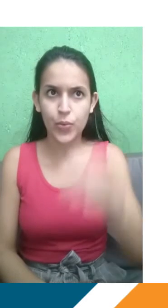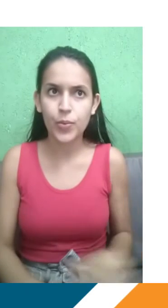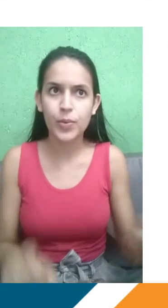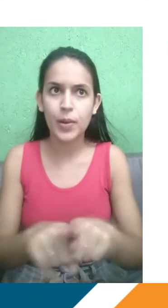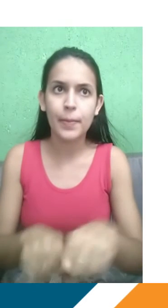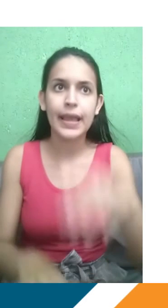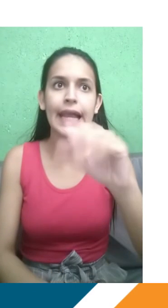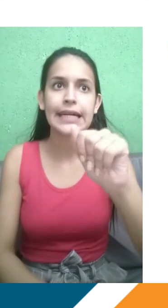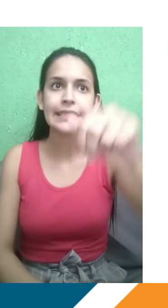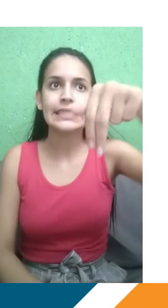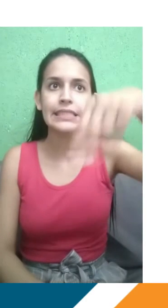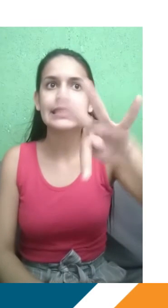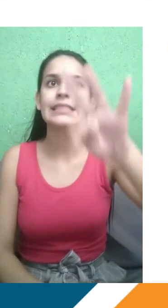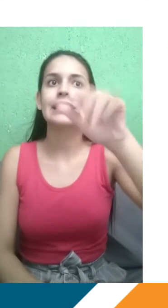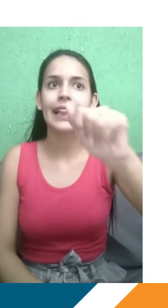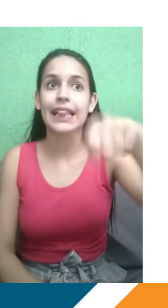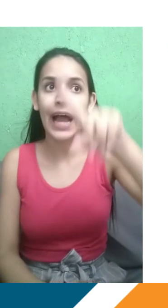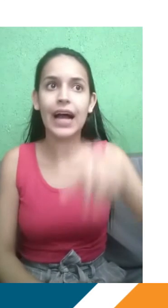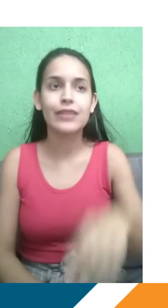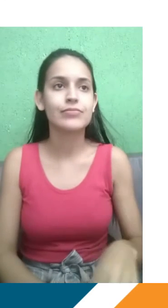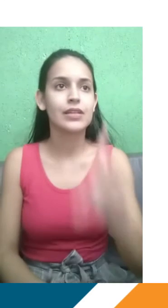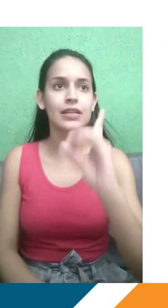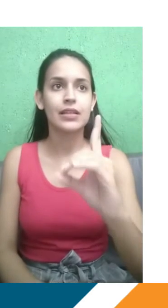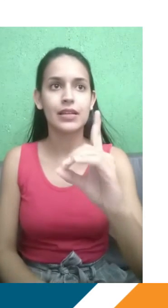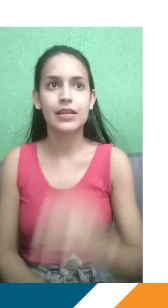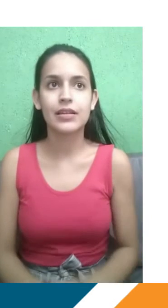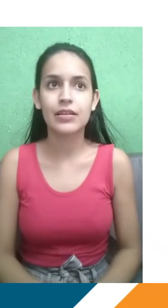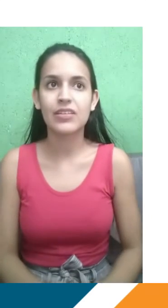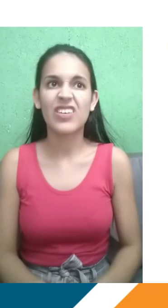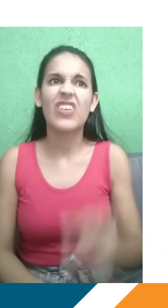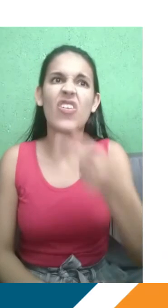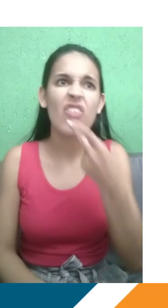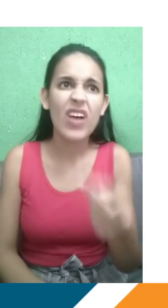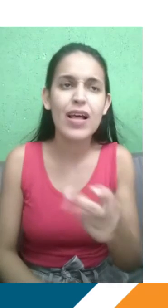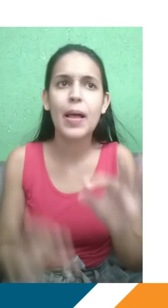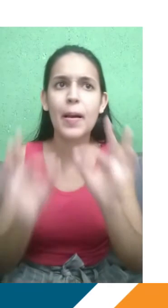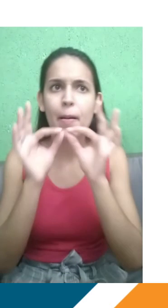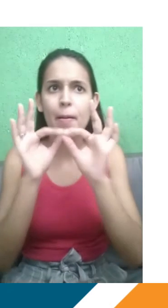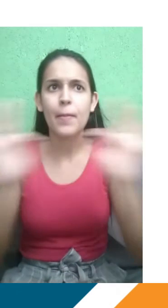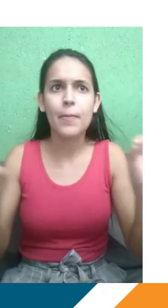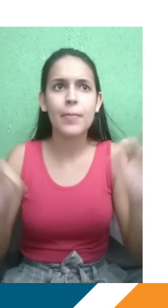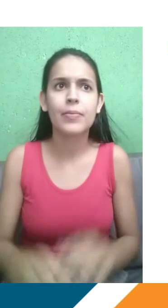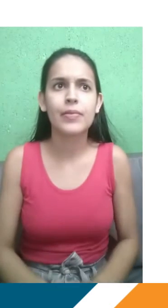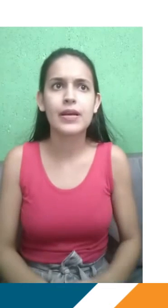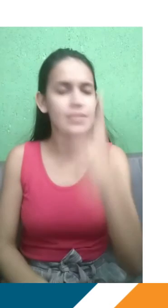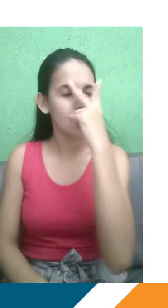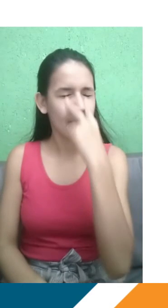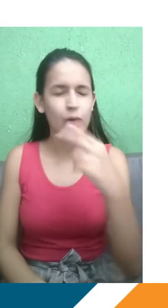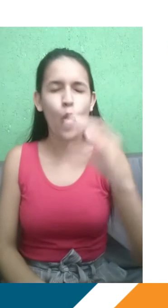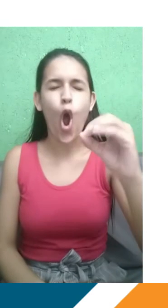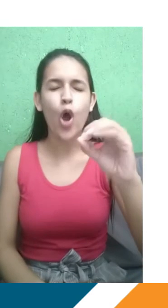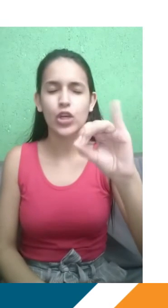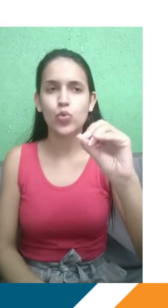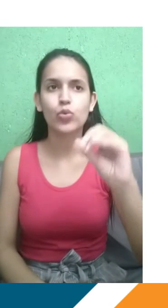no conflito que o eu lírico atribui supostamente ao pássaro, que desejaria estar preso, mas enxergando, do que